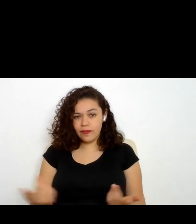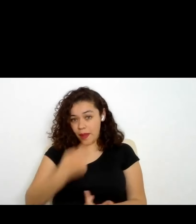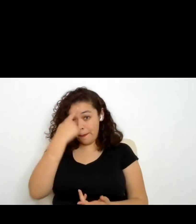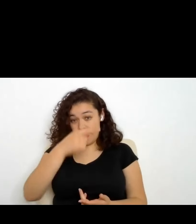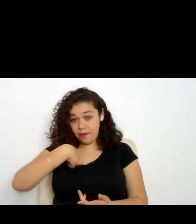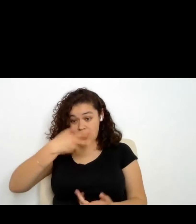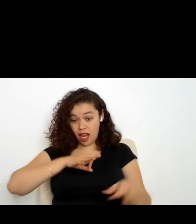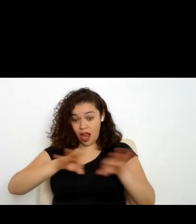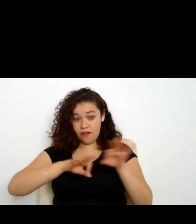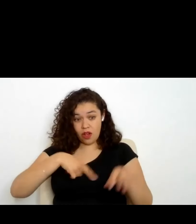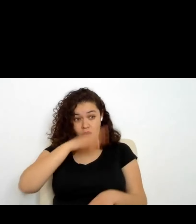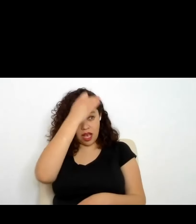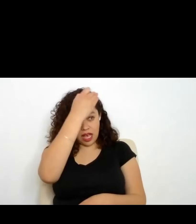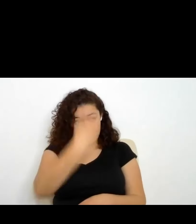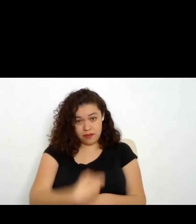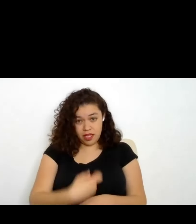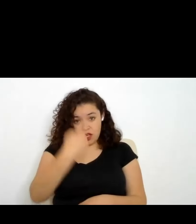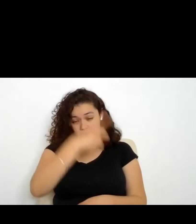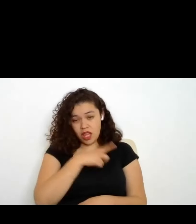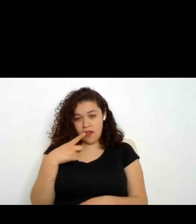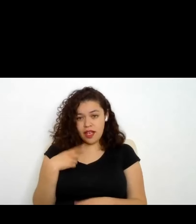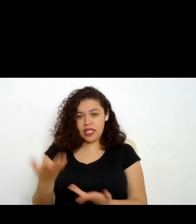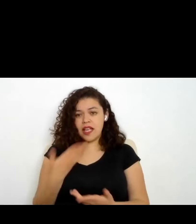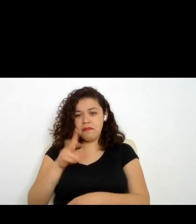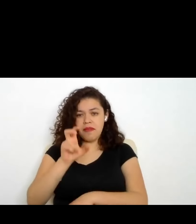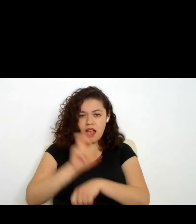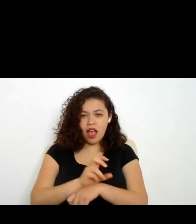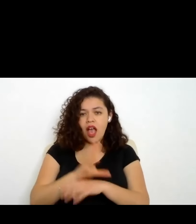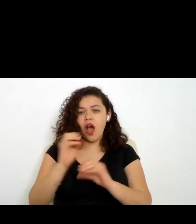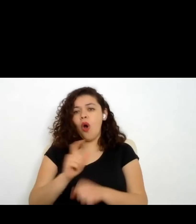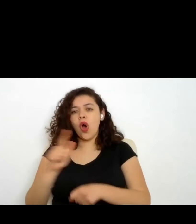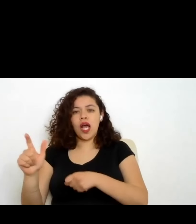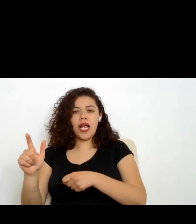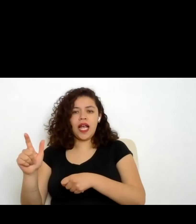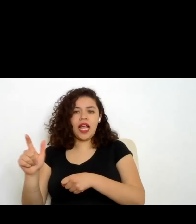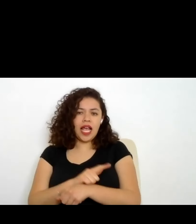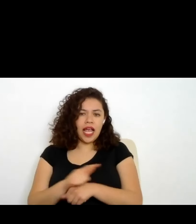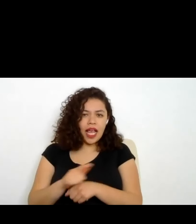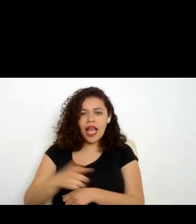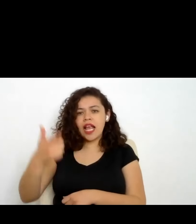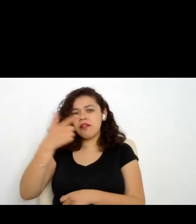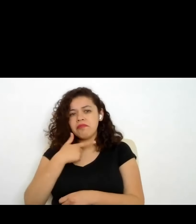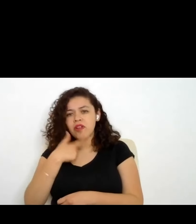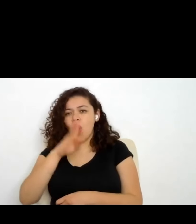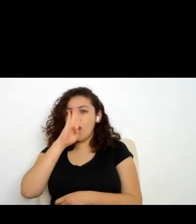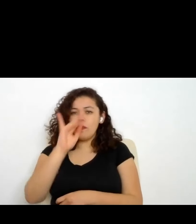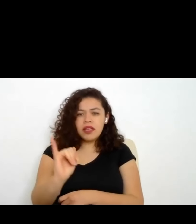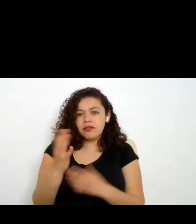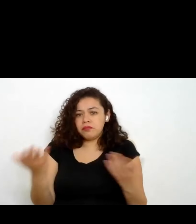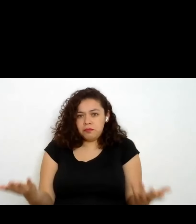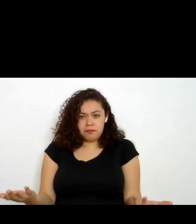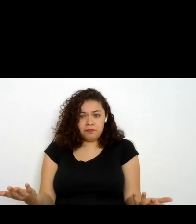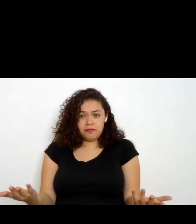trabajo necesitas saber si soy heterosexual o si soy homosexual o soy bisexual o sea, no hay